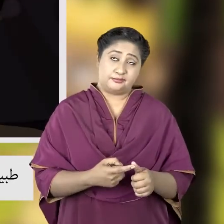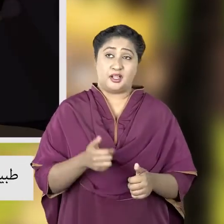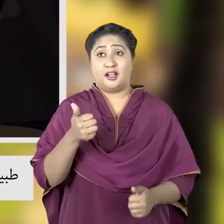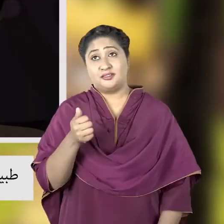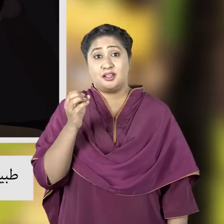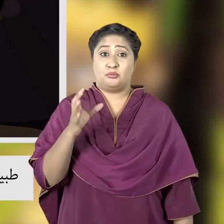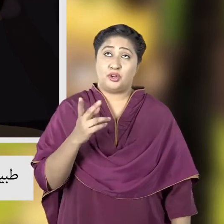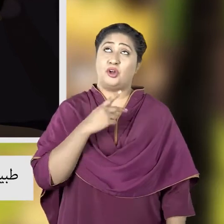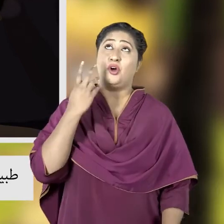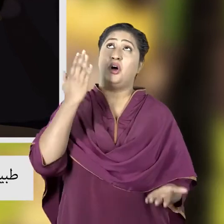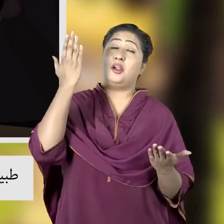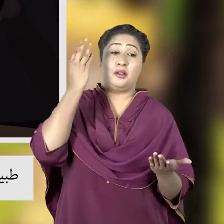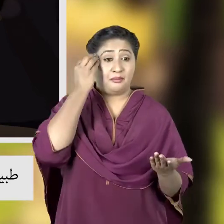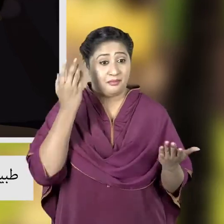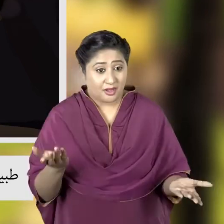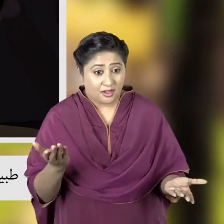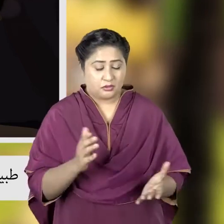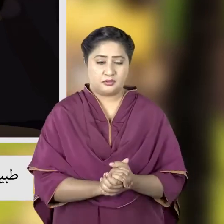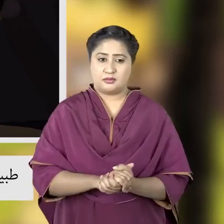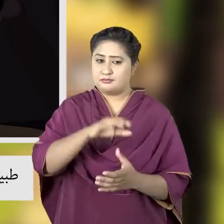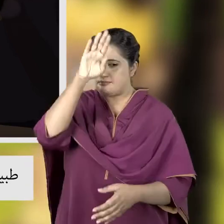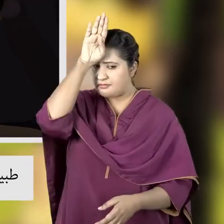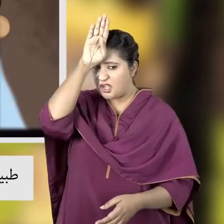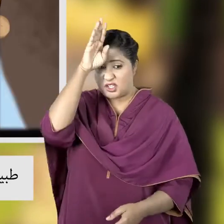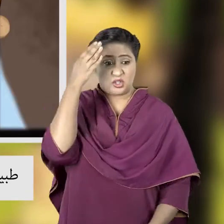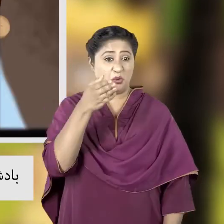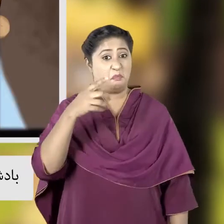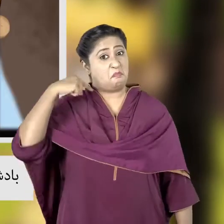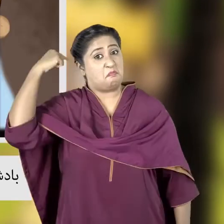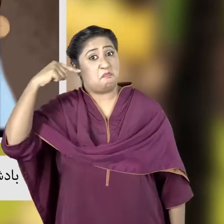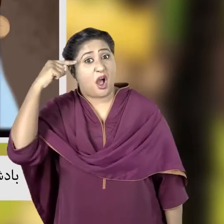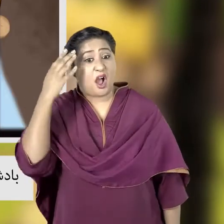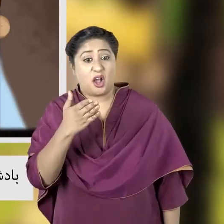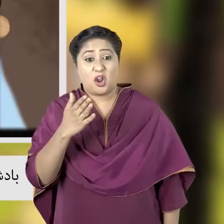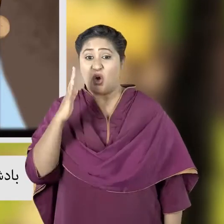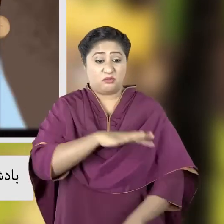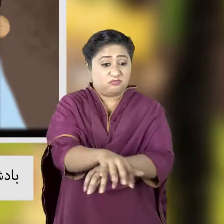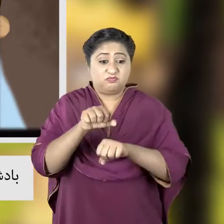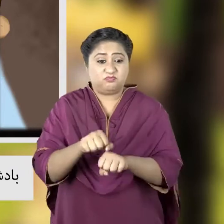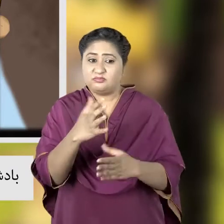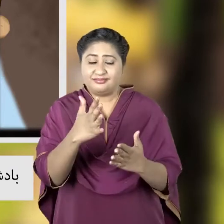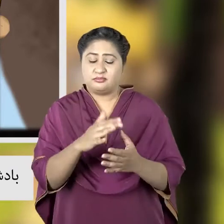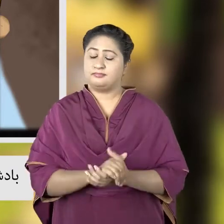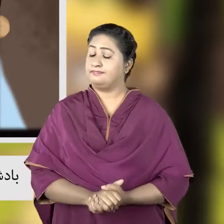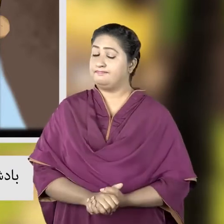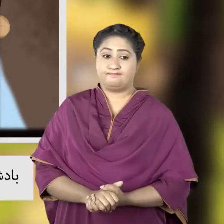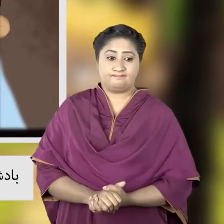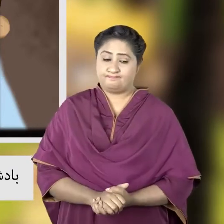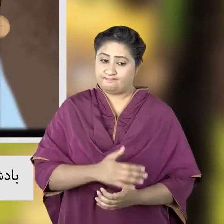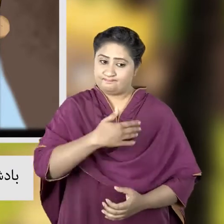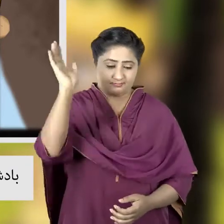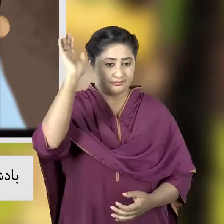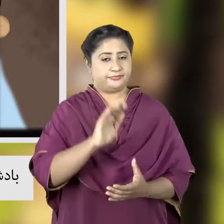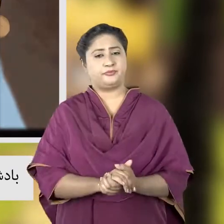طبیب نے کہا جیل اچھا برا کون جانتا ہے؟ بادشاہ نے اسے کہا تم پاگل ہو اور نہ اہل بھی ہو